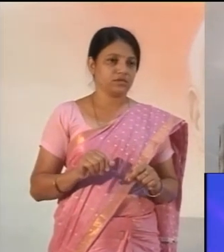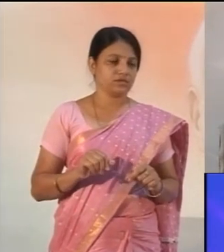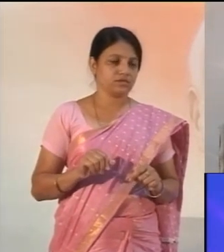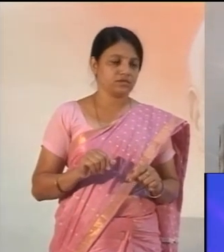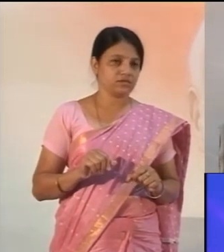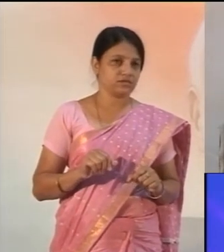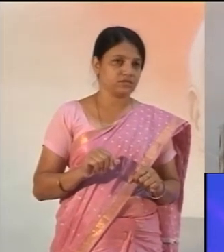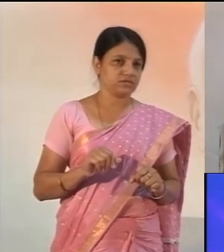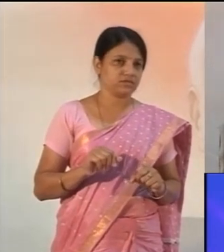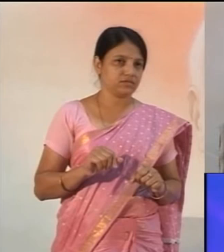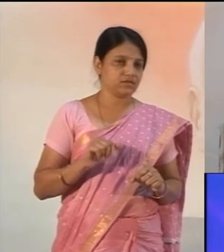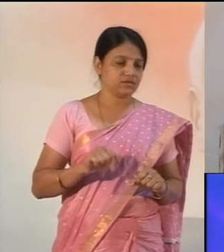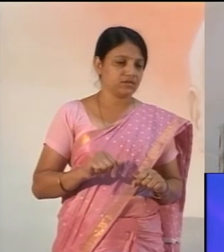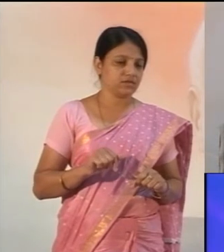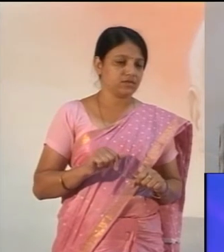लेकिन इन 24 घंटों में